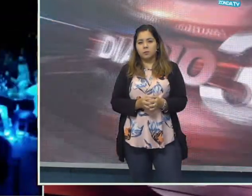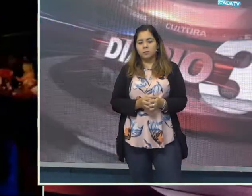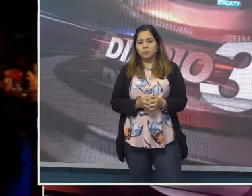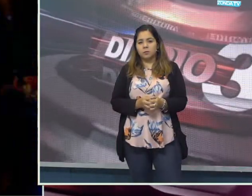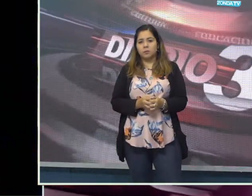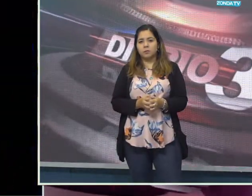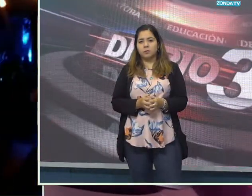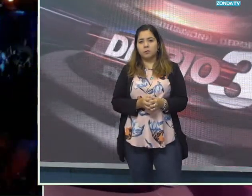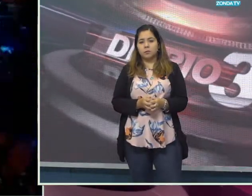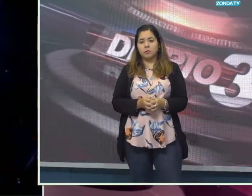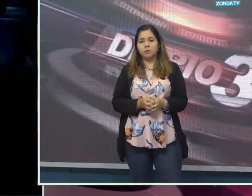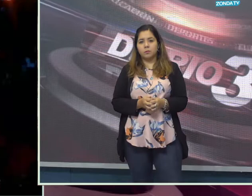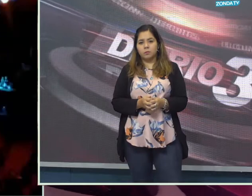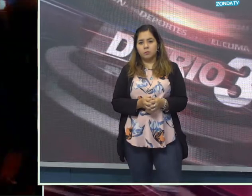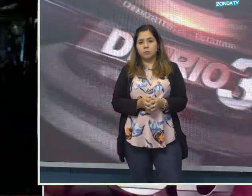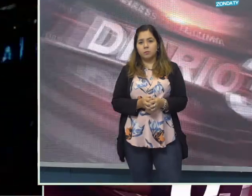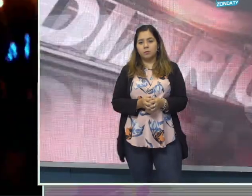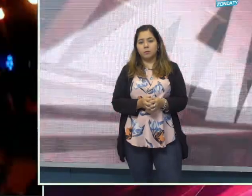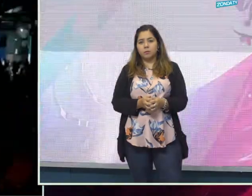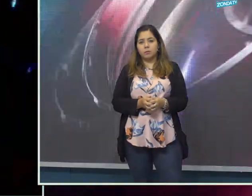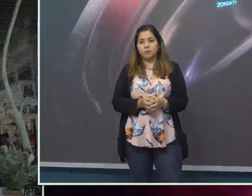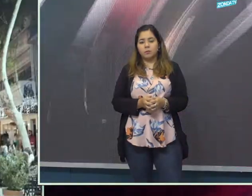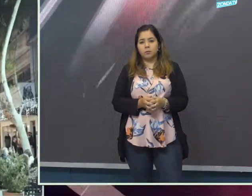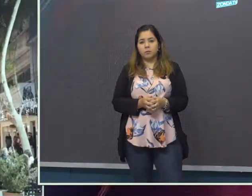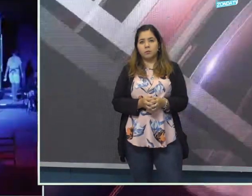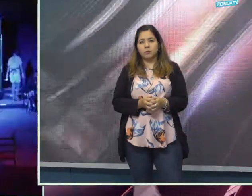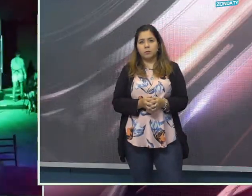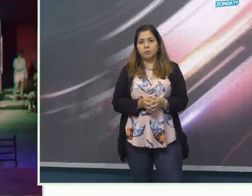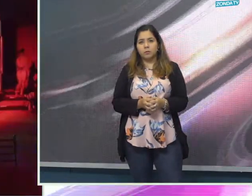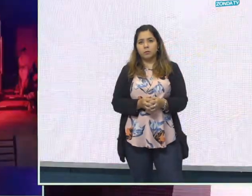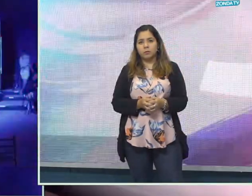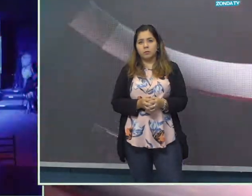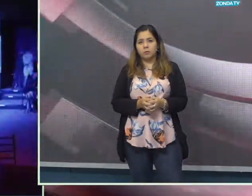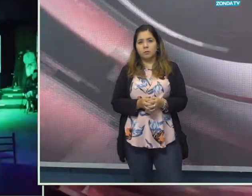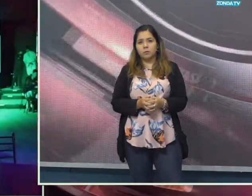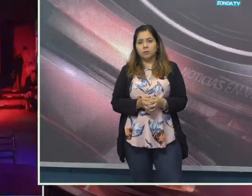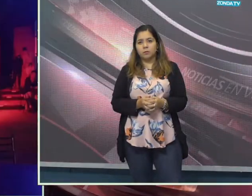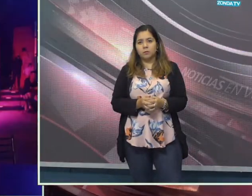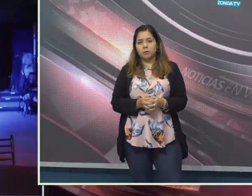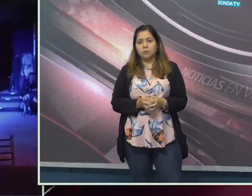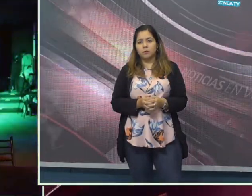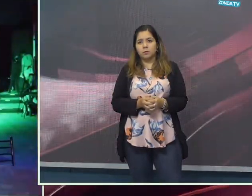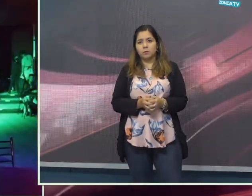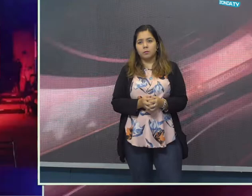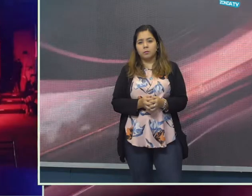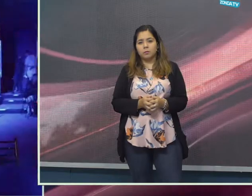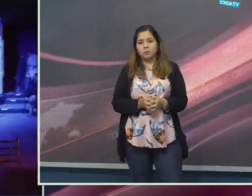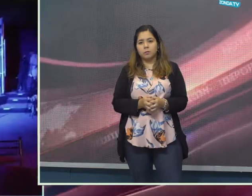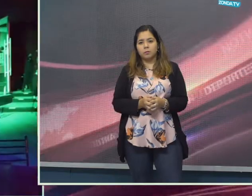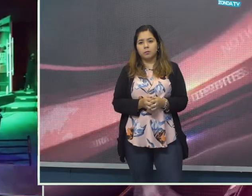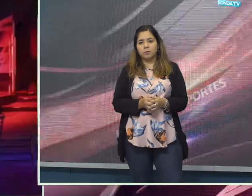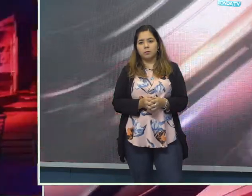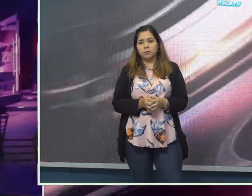viernes y sábado, trabajar y hacer más tiempo horario. Le ejerce unos días prácticamente no trabajar. Lo que pasa es que no